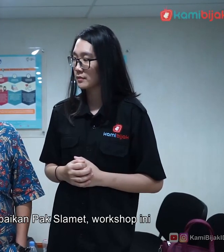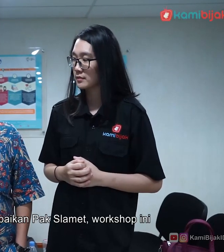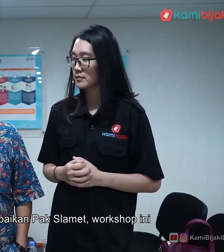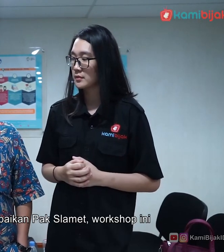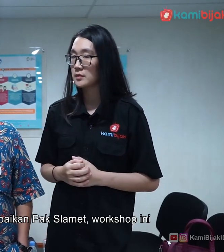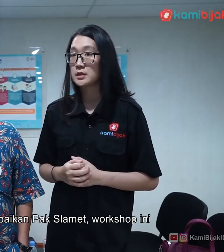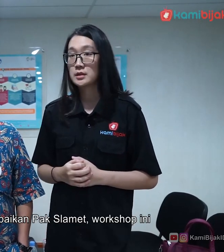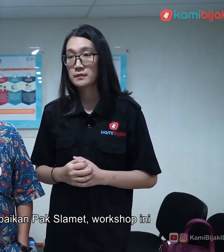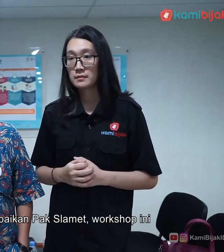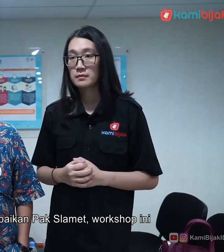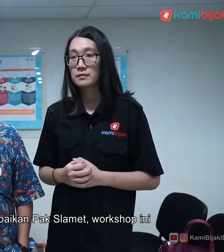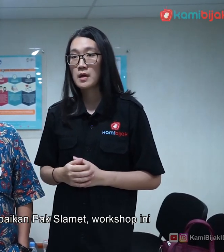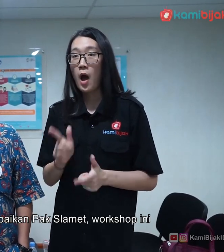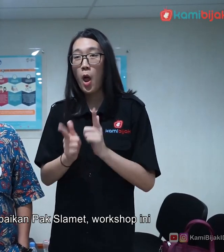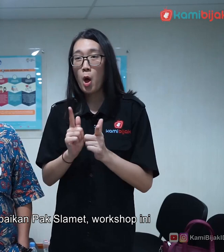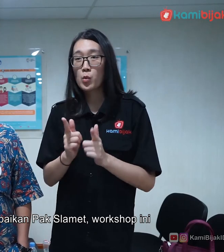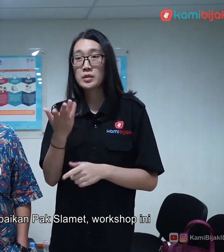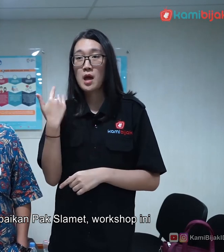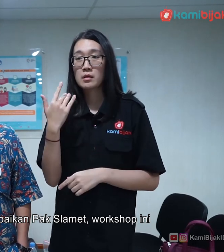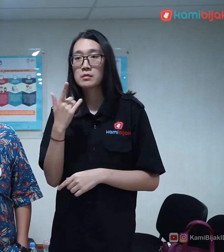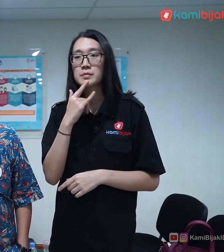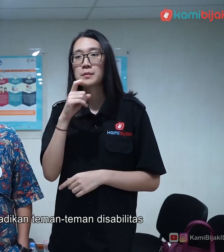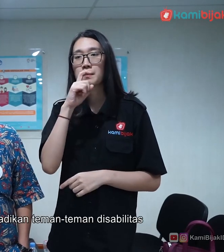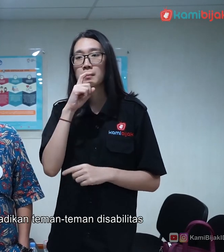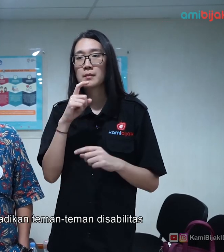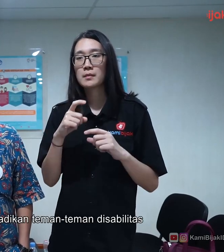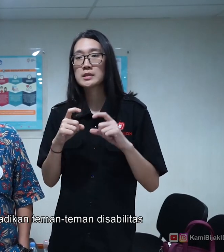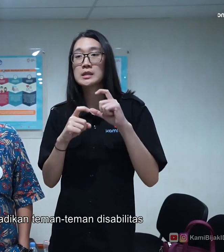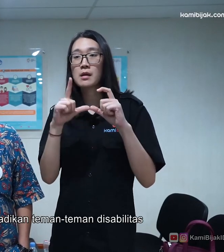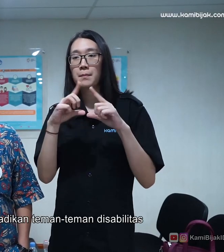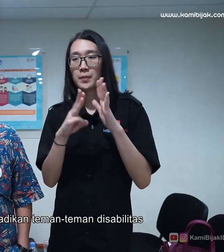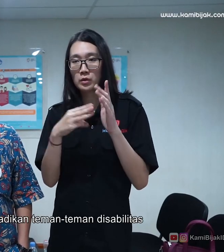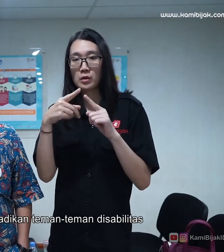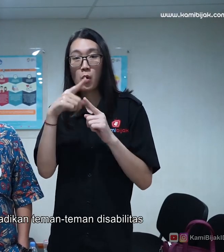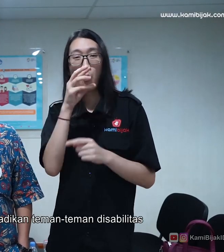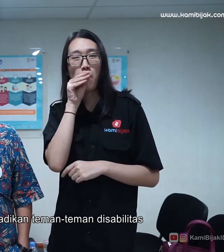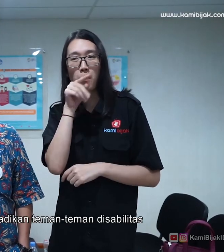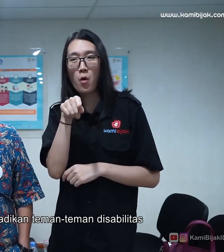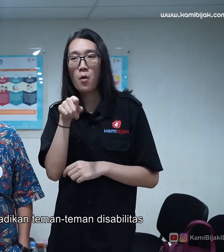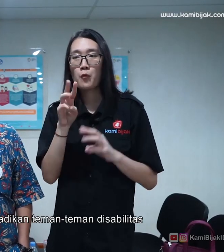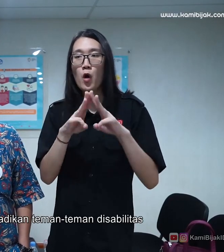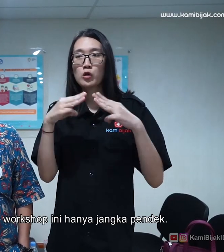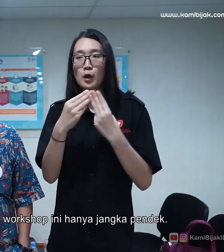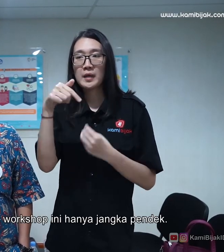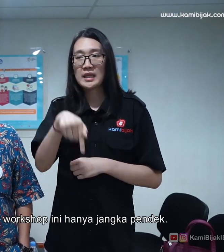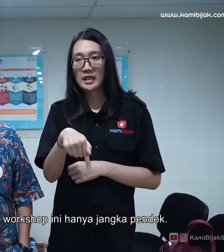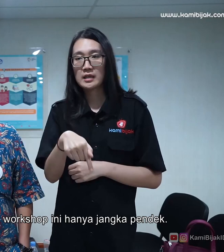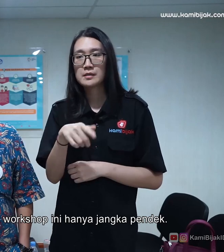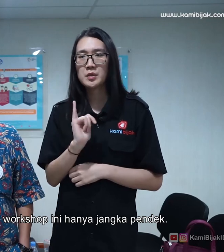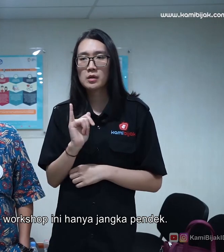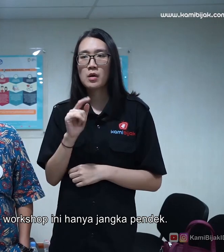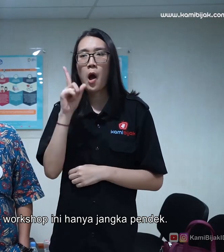Yang setelah disampaikan Pak Slamet bahwa workshop ini bukan untuk menjadikan teman-teman disabilitas menjadi